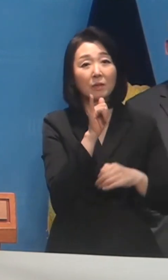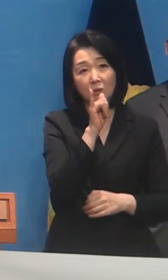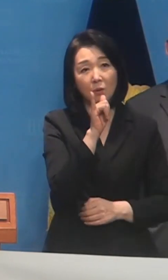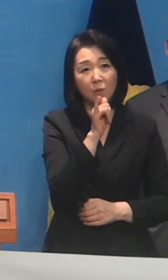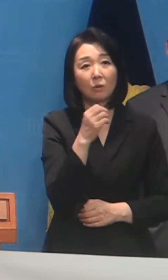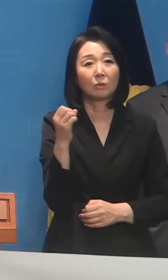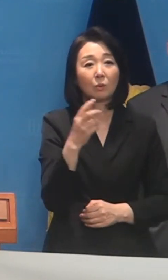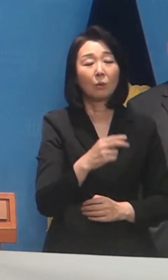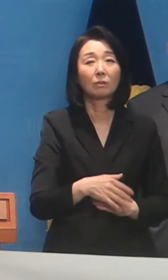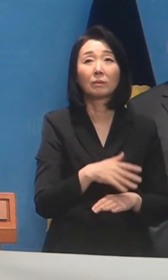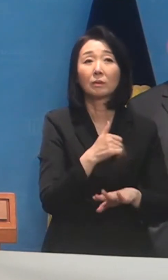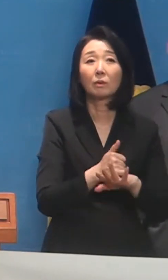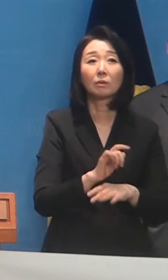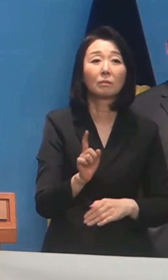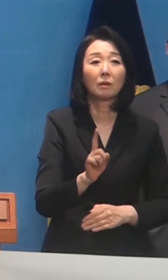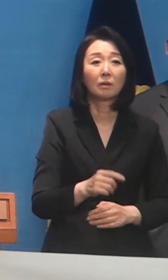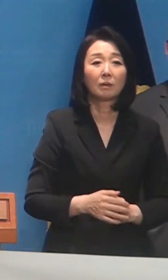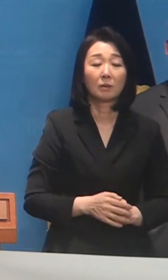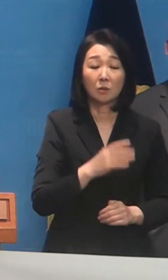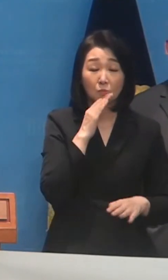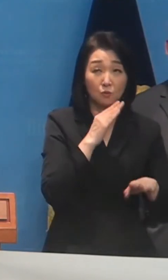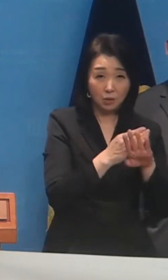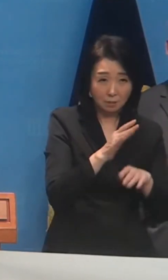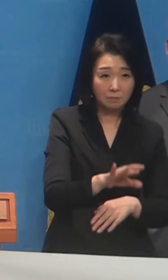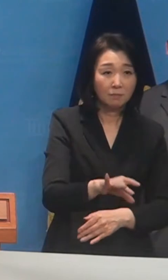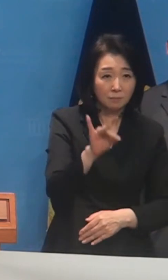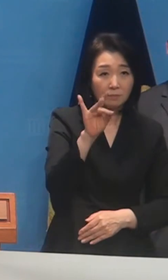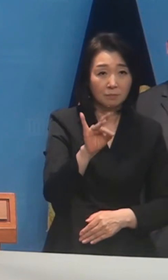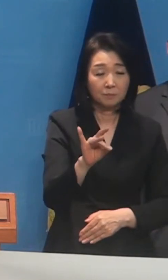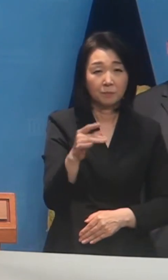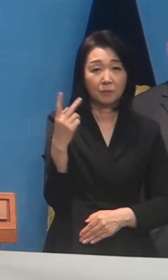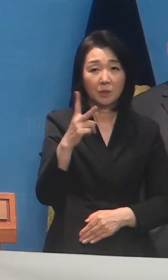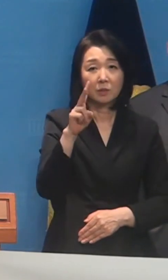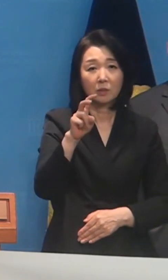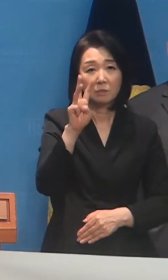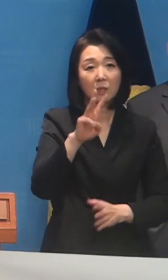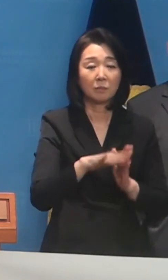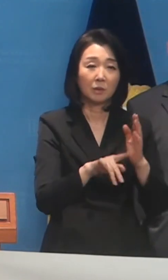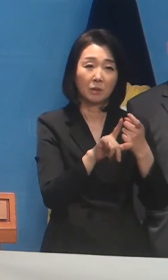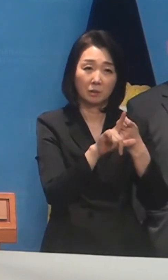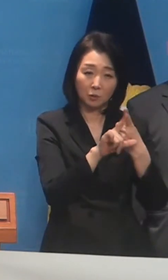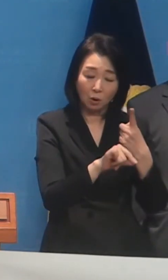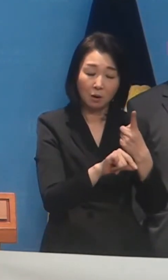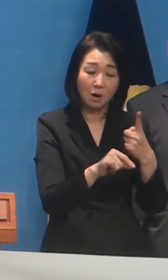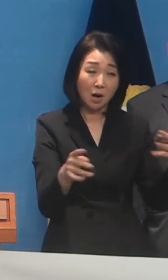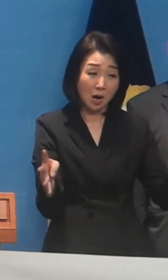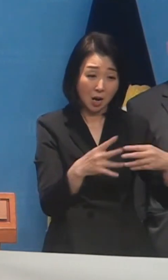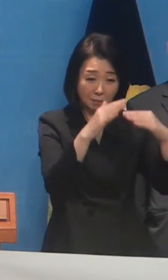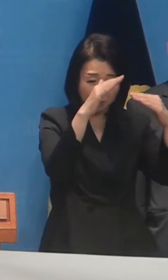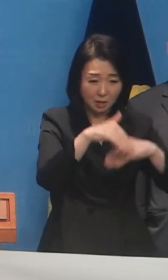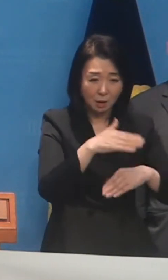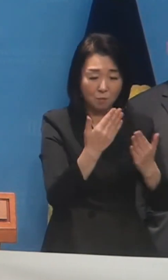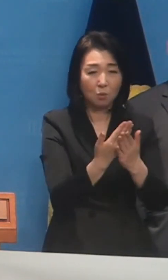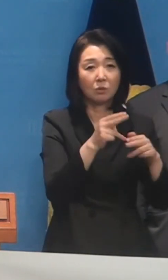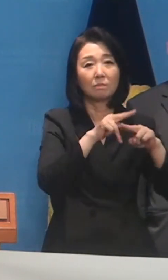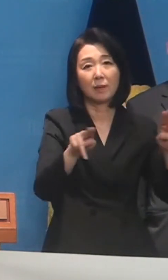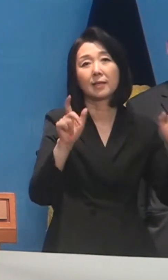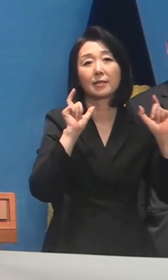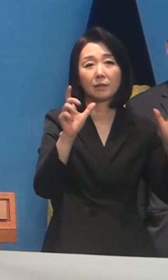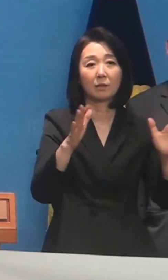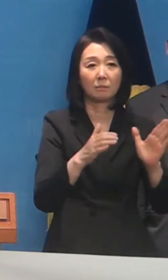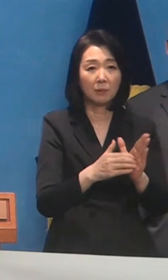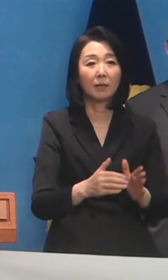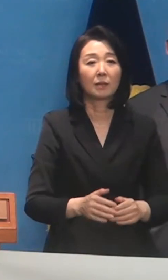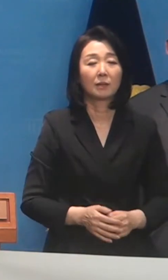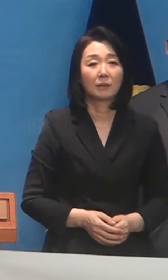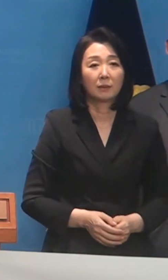자행해왔으며 결국에는 북한이 먼저 2023년 11월 합의사항 전면 파기를 선언한 바 있다.